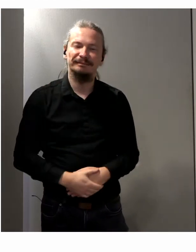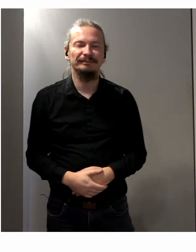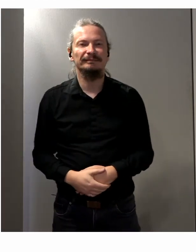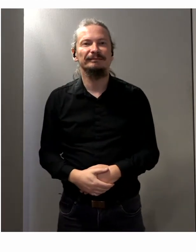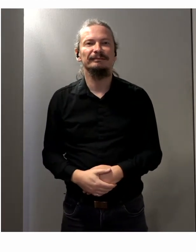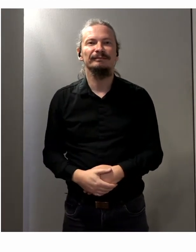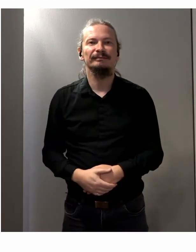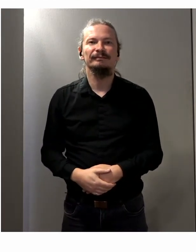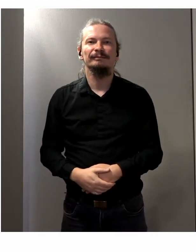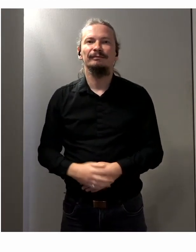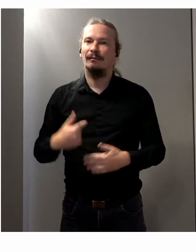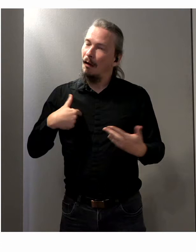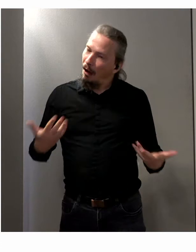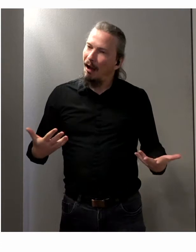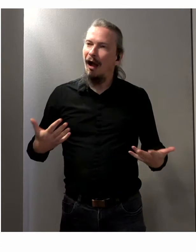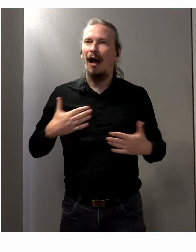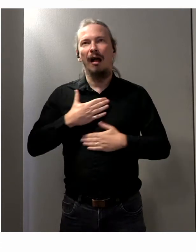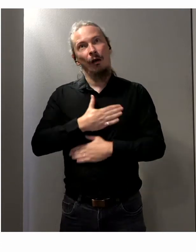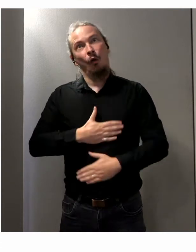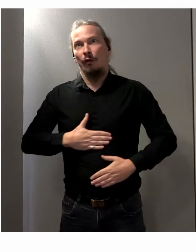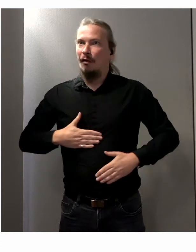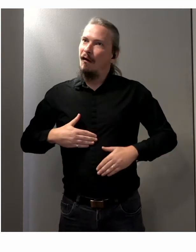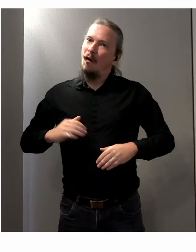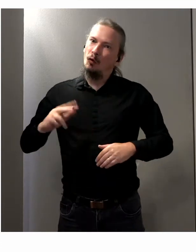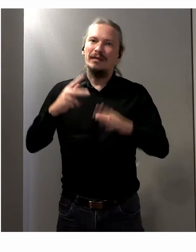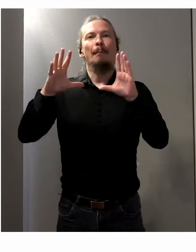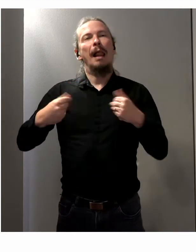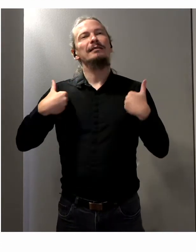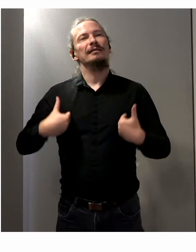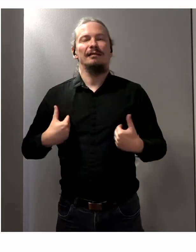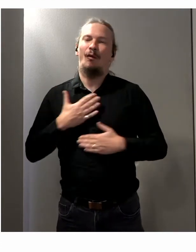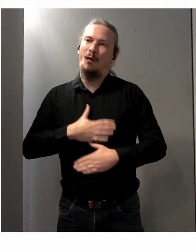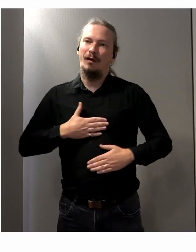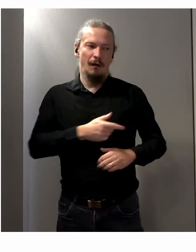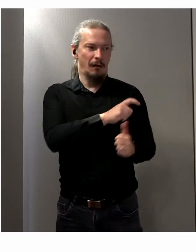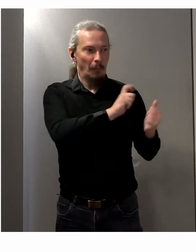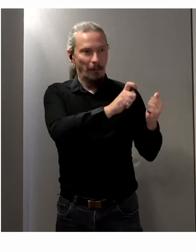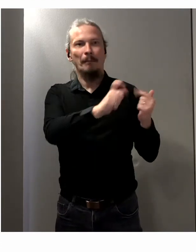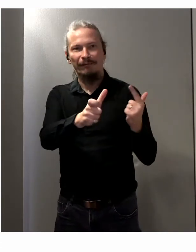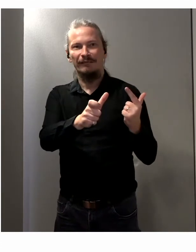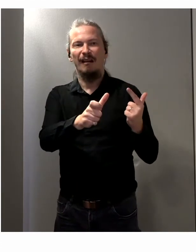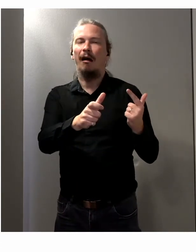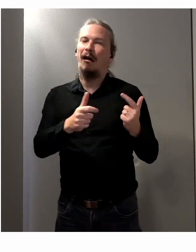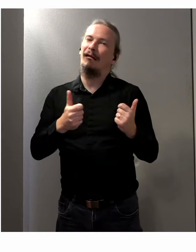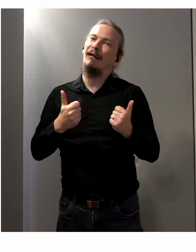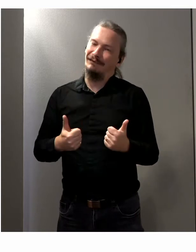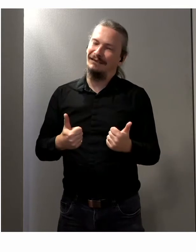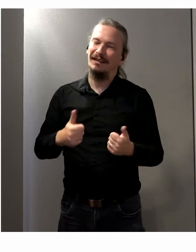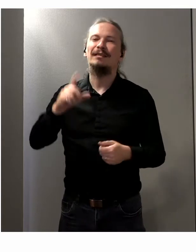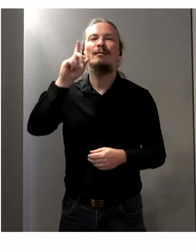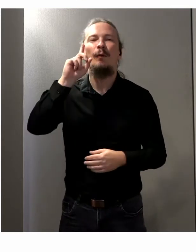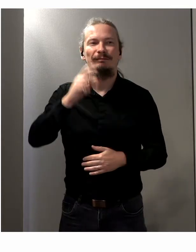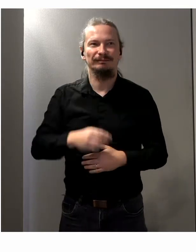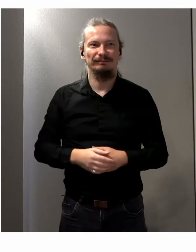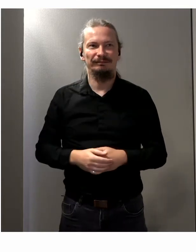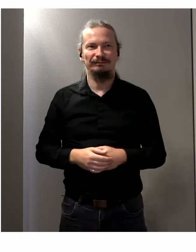Je suis très content de passer en définitive en troisième position après M. Kevin Solis-Polisano parce que, en